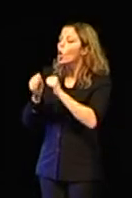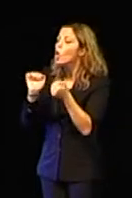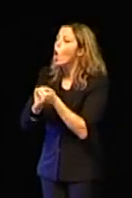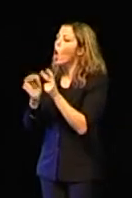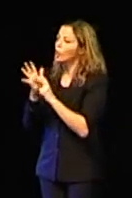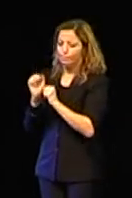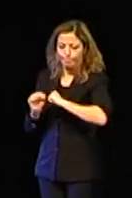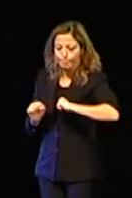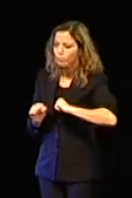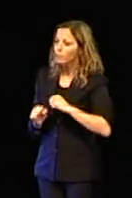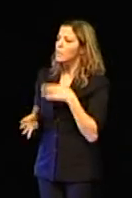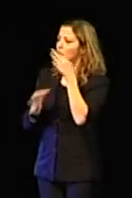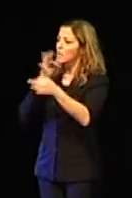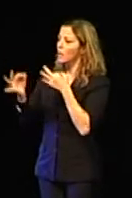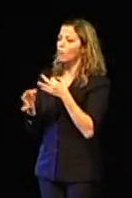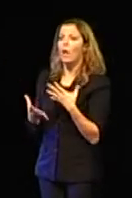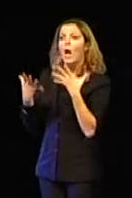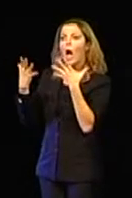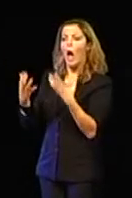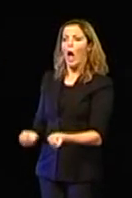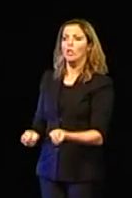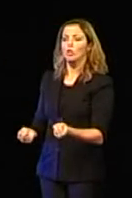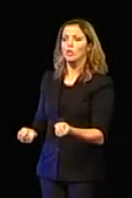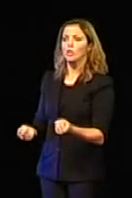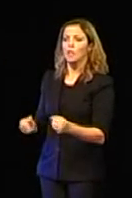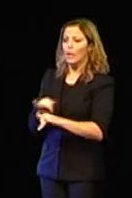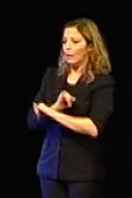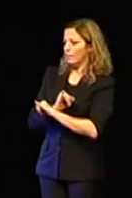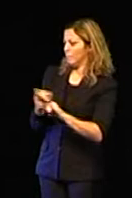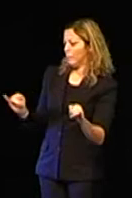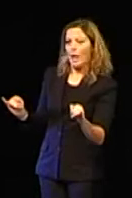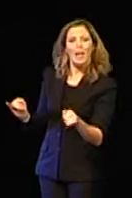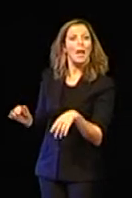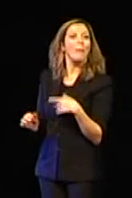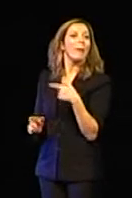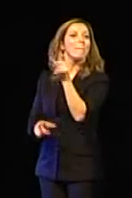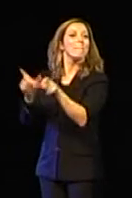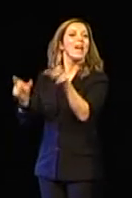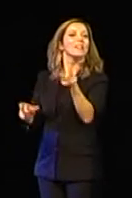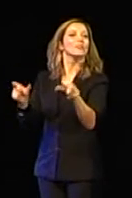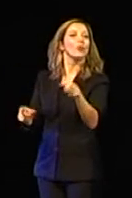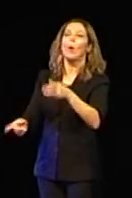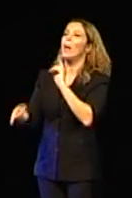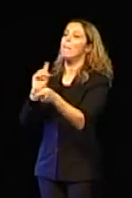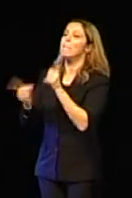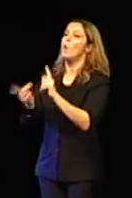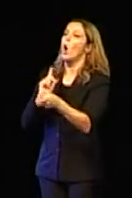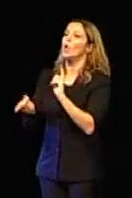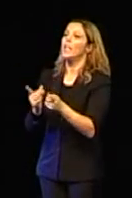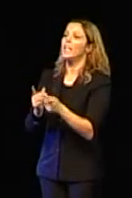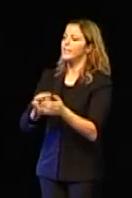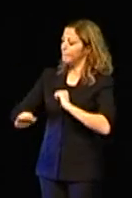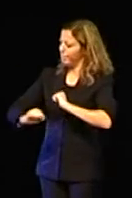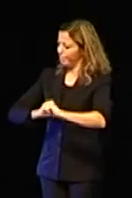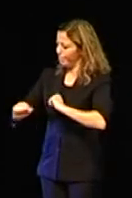alcuna tolleranza nei criteri di selezione della classe dirigente della nostra regione perché se anche li ci